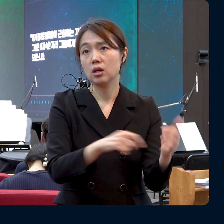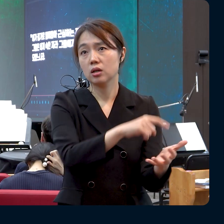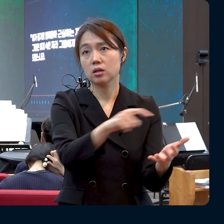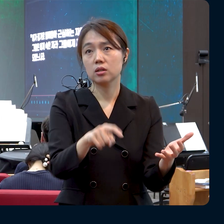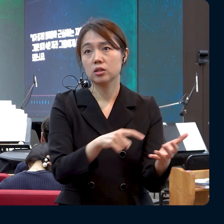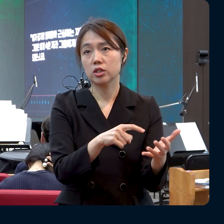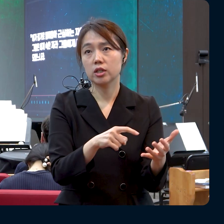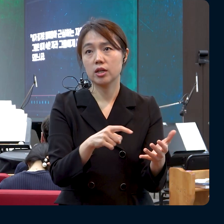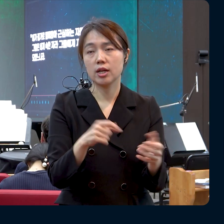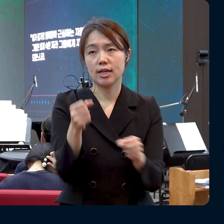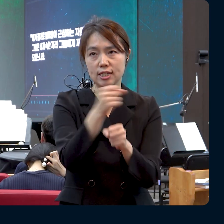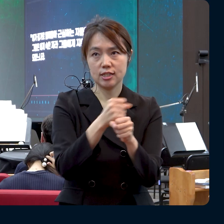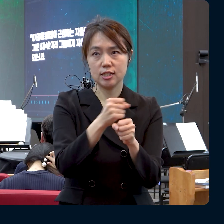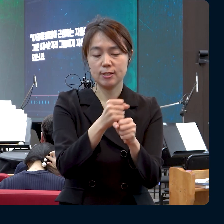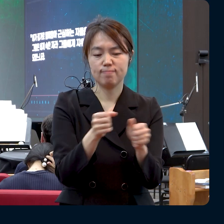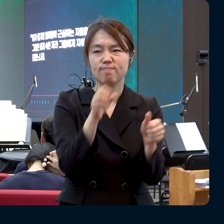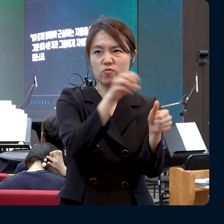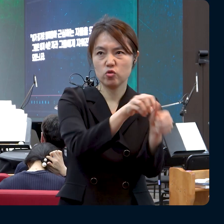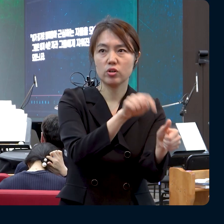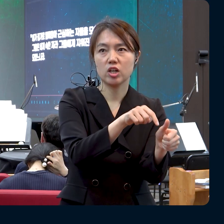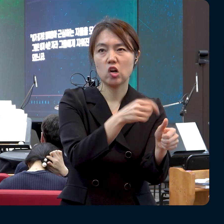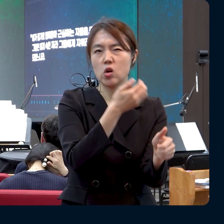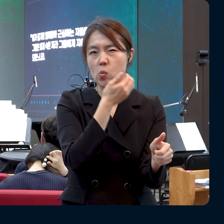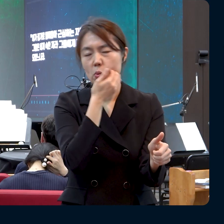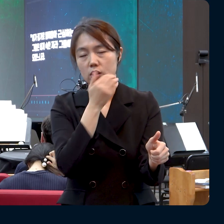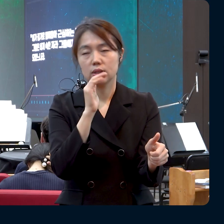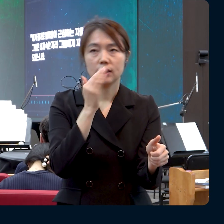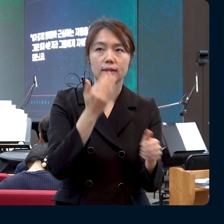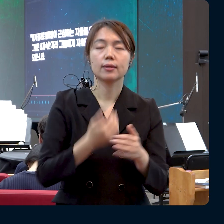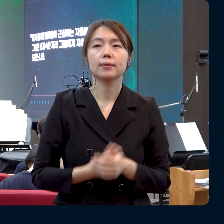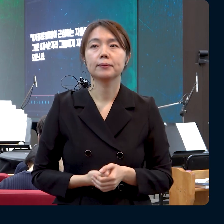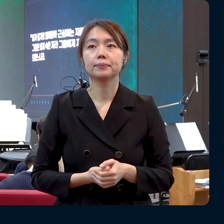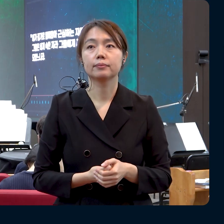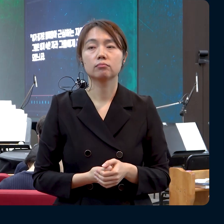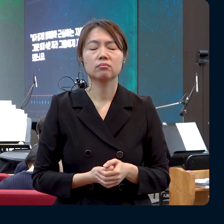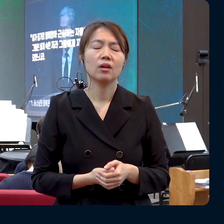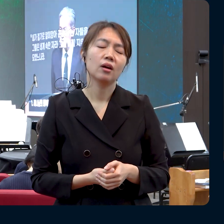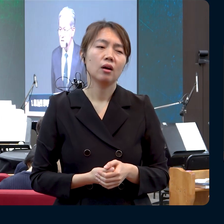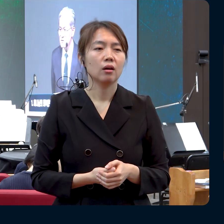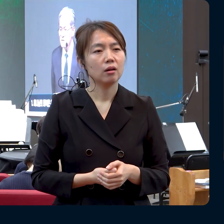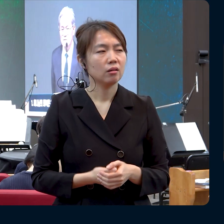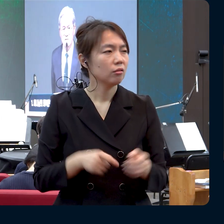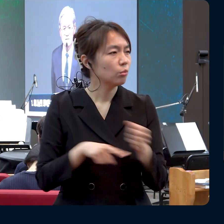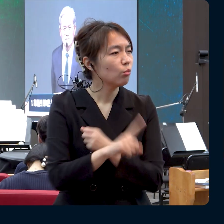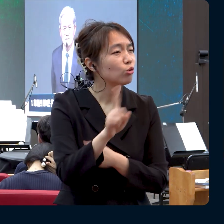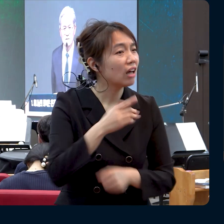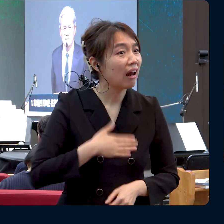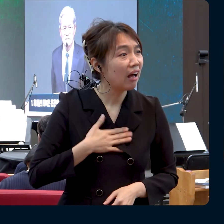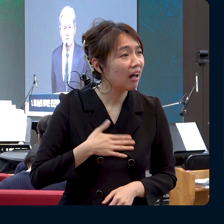자라. 그들에게 지워진 짐이 치욕이 되었느니라. 무슨 말인지 아시겠어요?